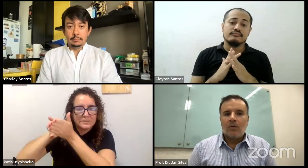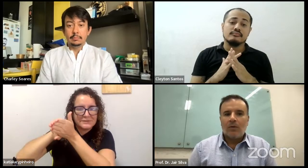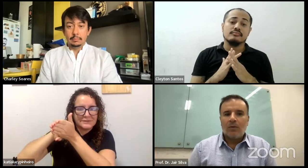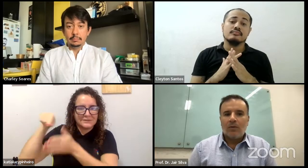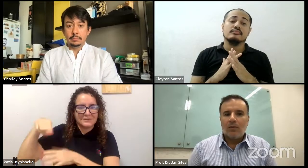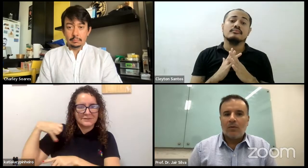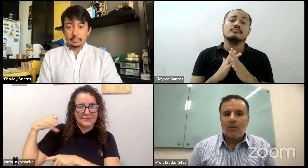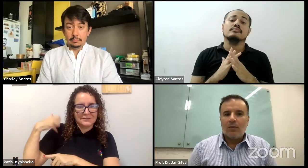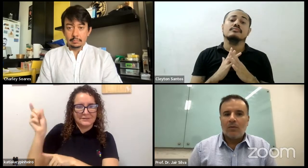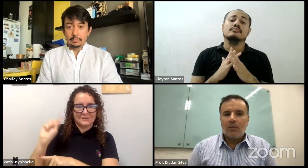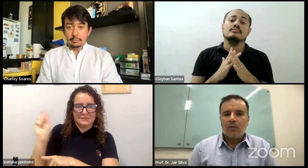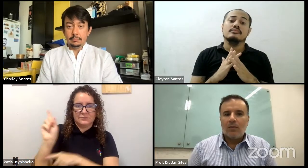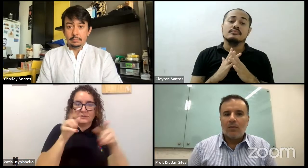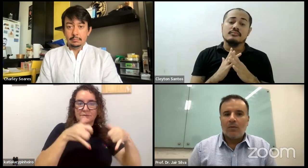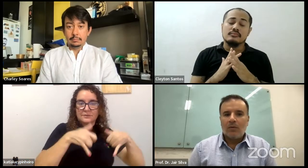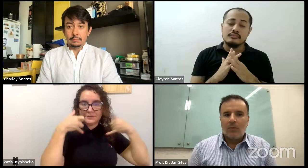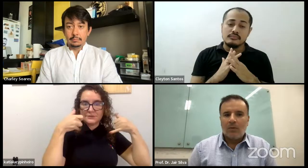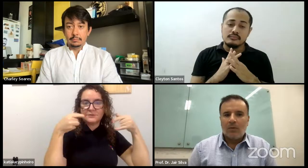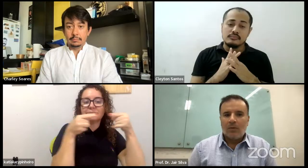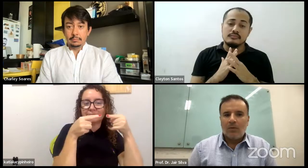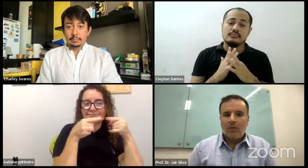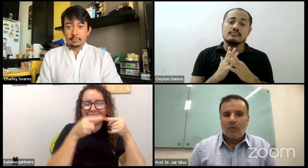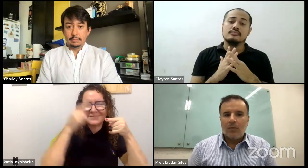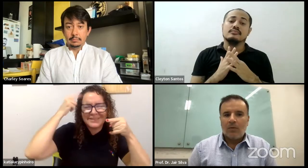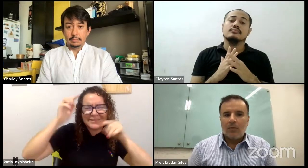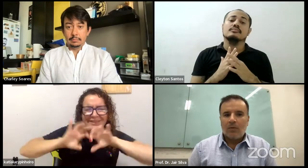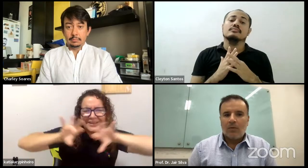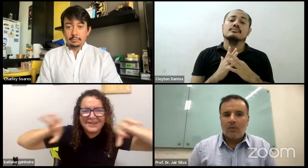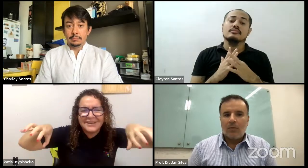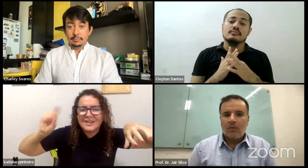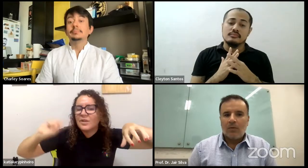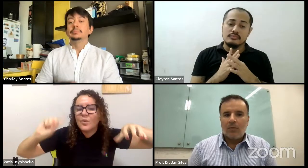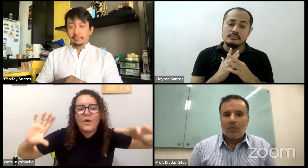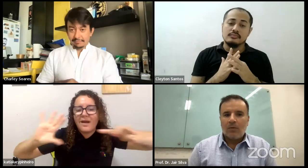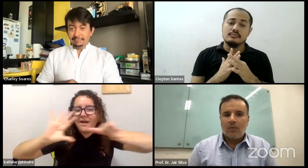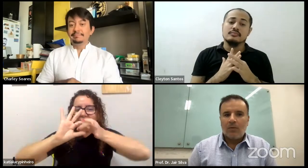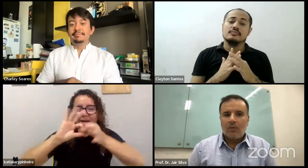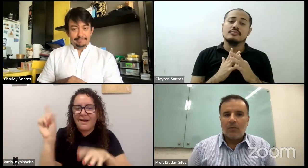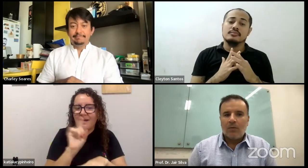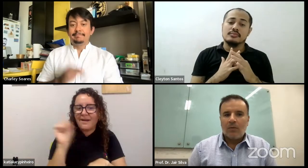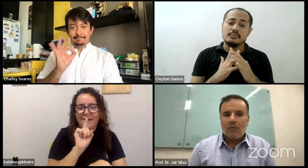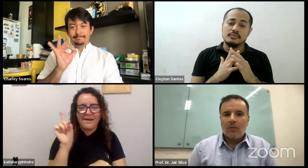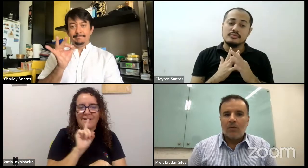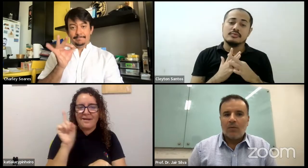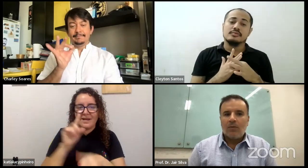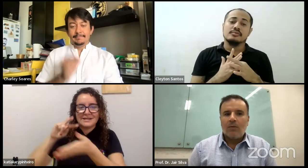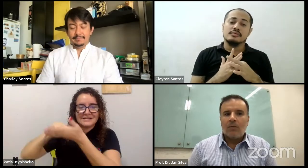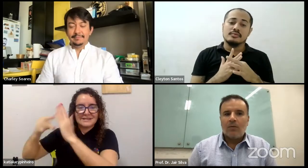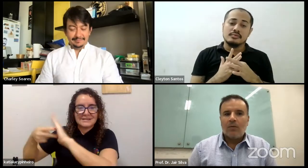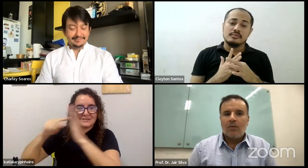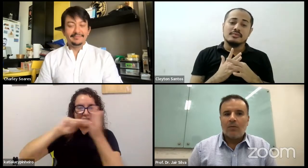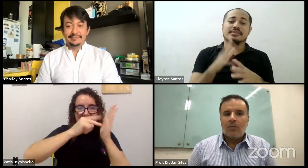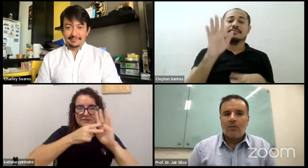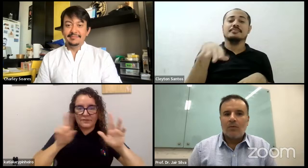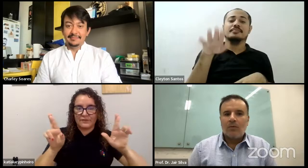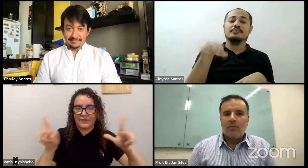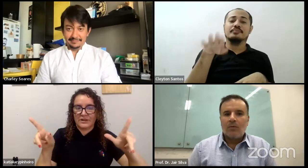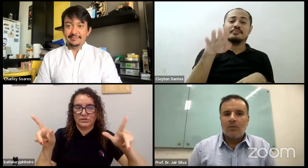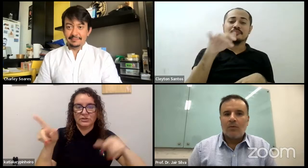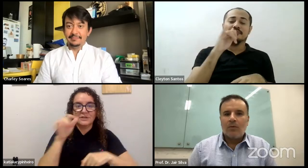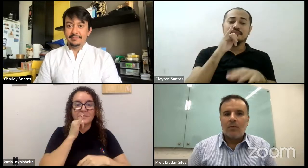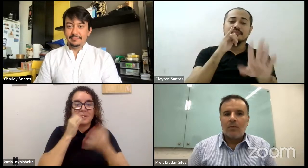Então, a redução no sinal de idade não é possível, mas é possível fazer essa redução no sinal